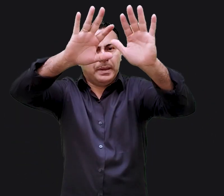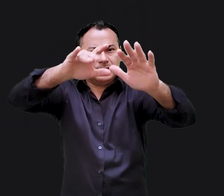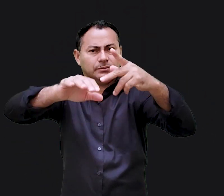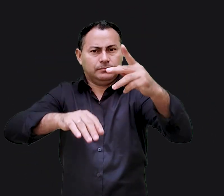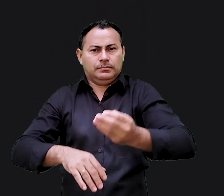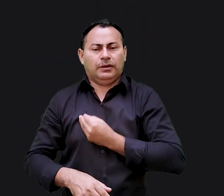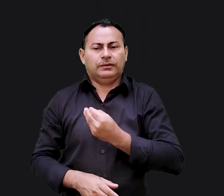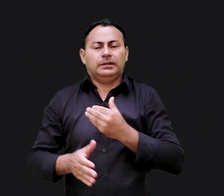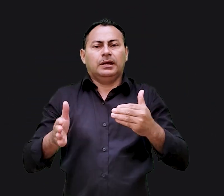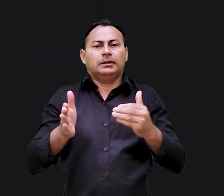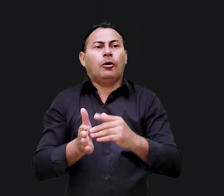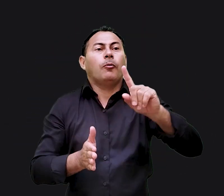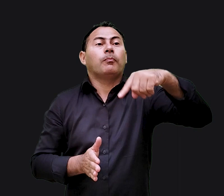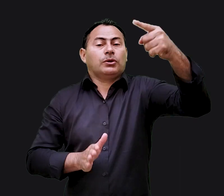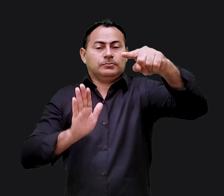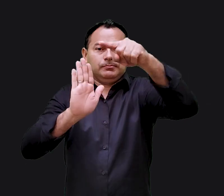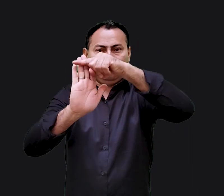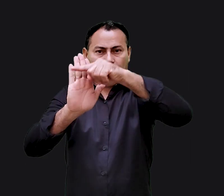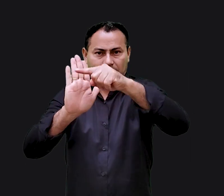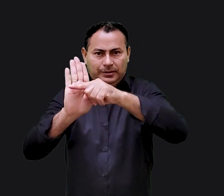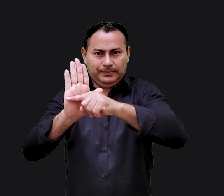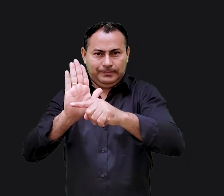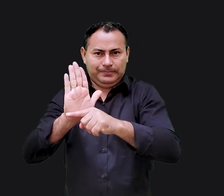bênção na sua vida até o próximo programa